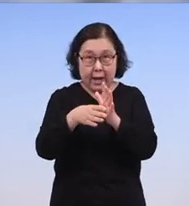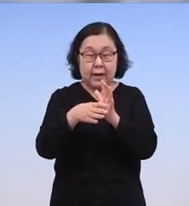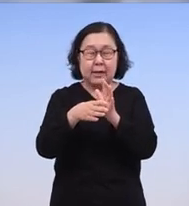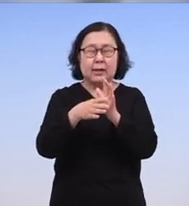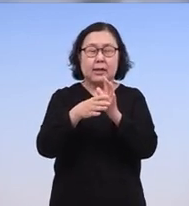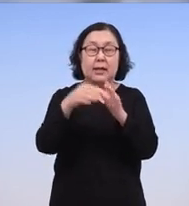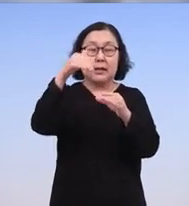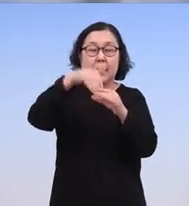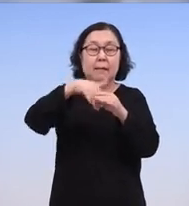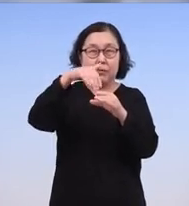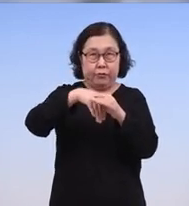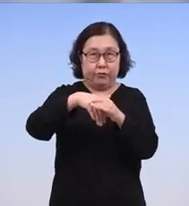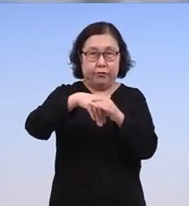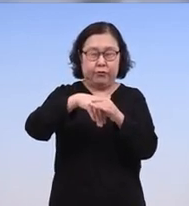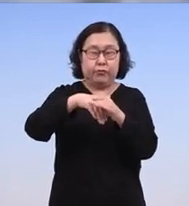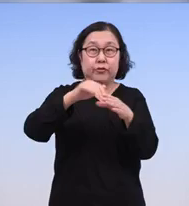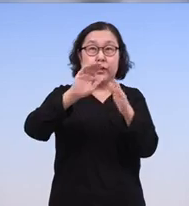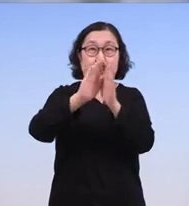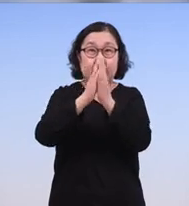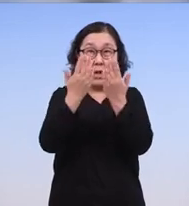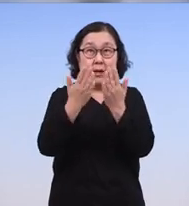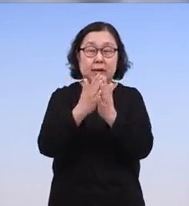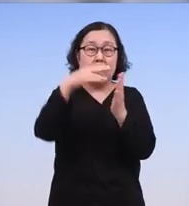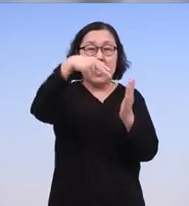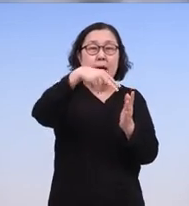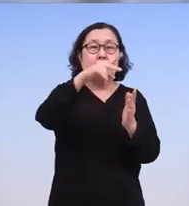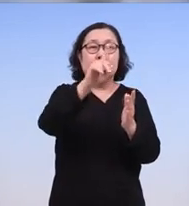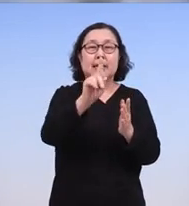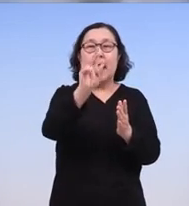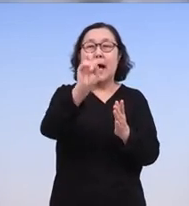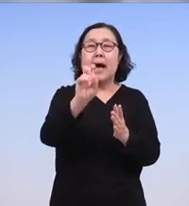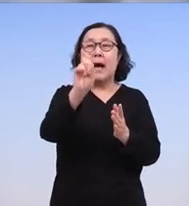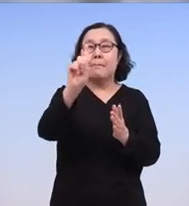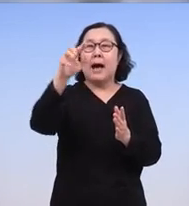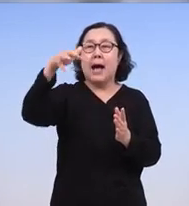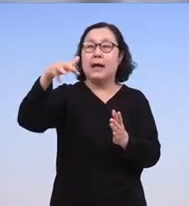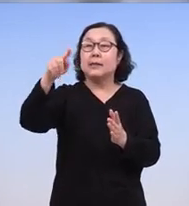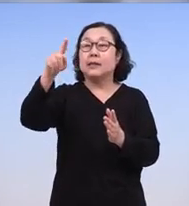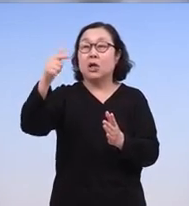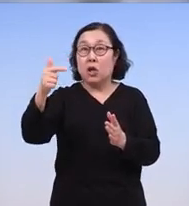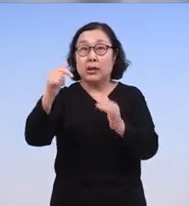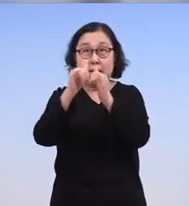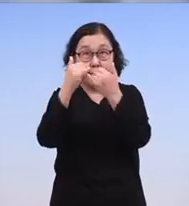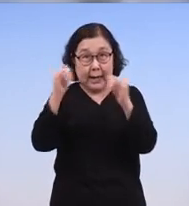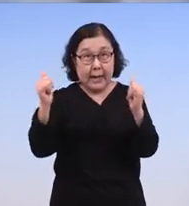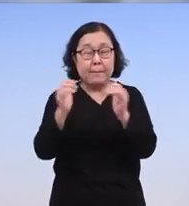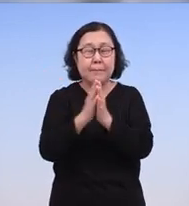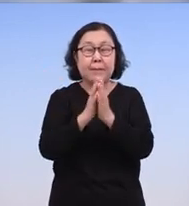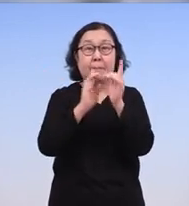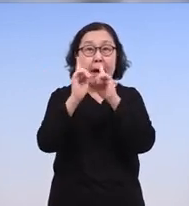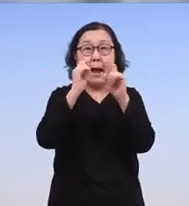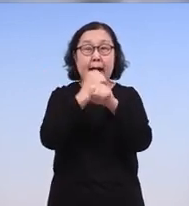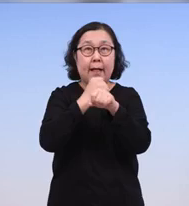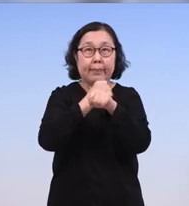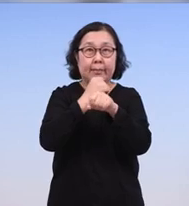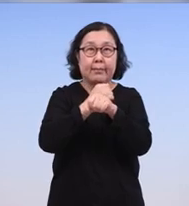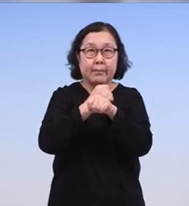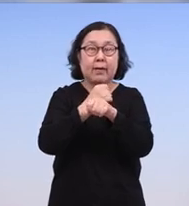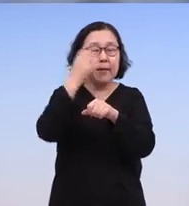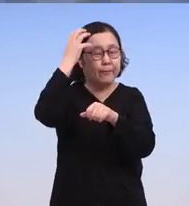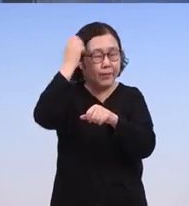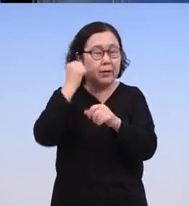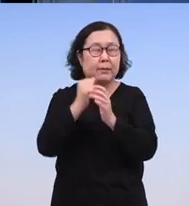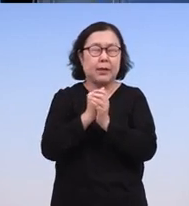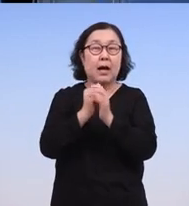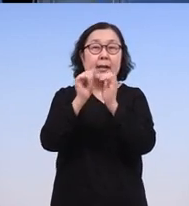책인데요. 저는 이 책에서 그 사마천이 남긴 명언 하나가 굉장히 의미 있게 와닿았습니다. 내용 한번